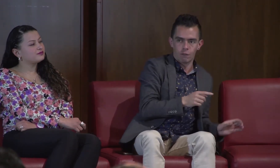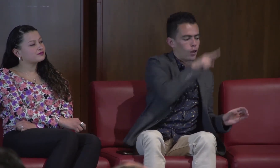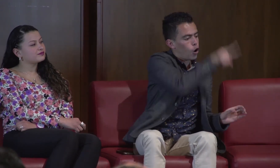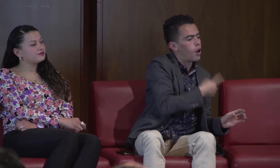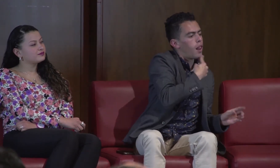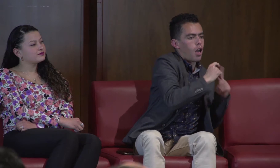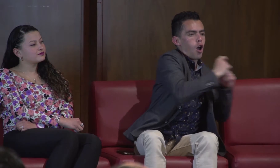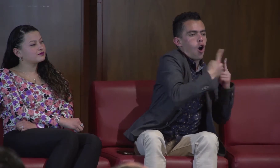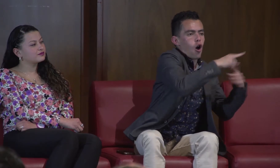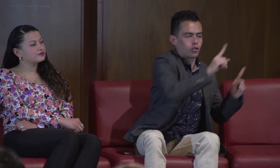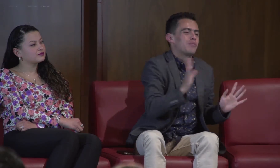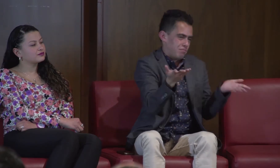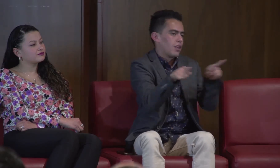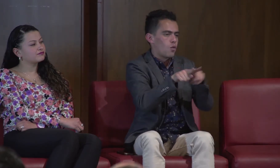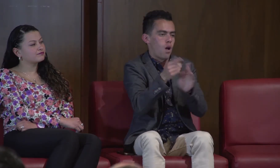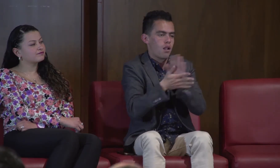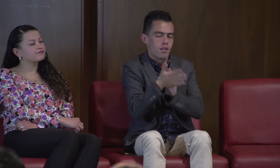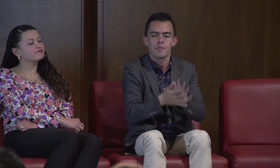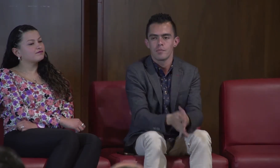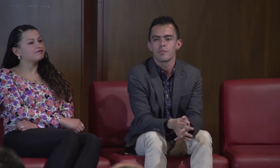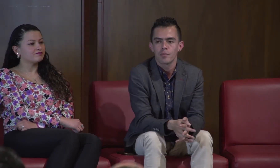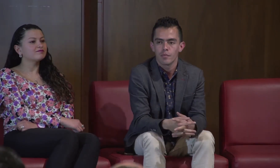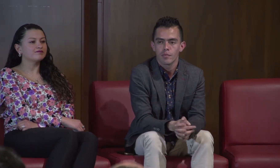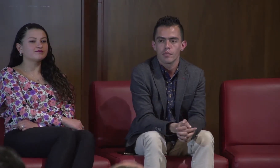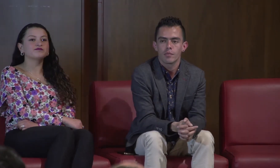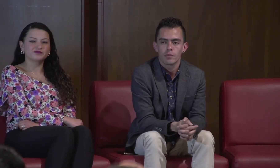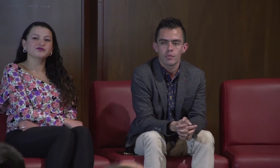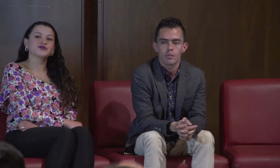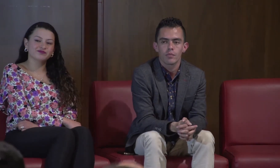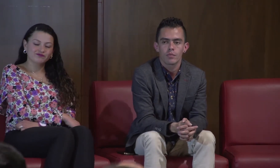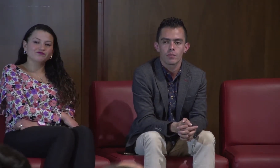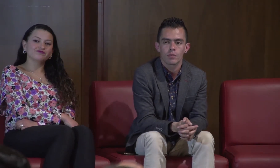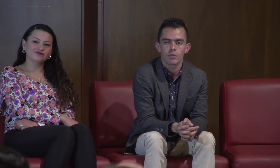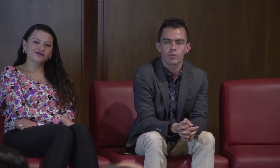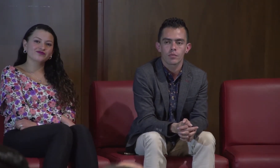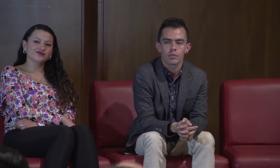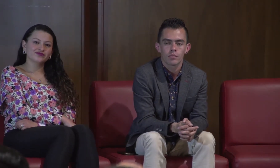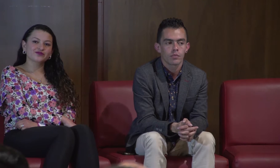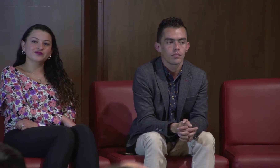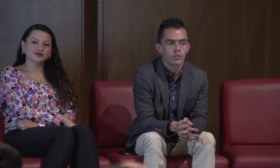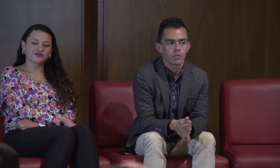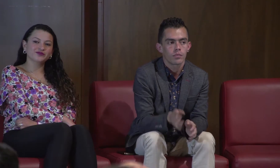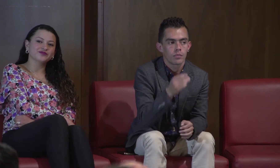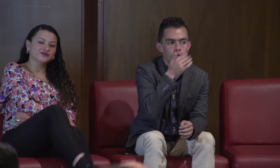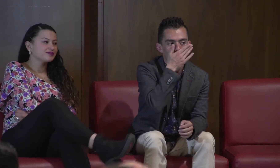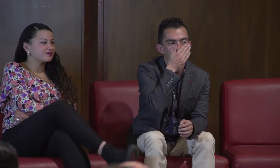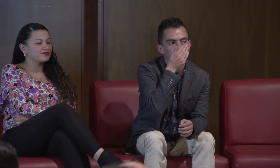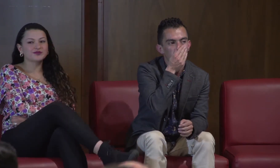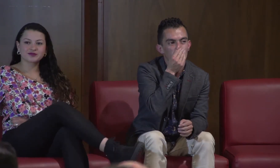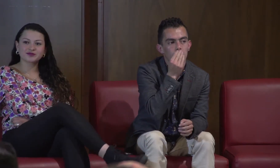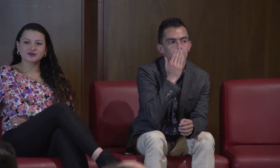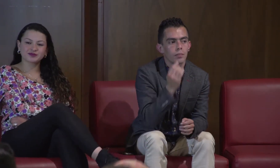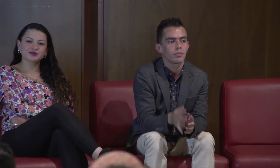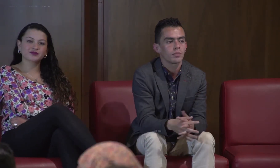variación dialectal. Por ejemplo, hay ciertos constructos que son propios de ciertas regiones, como la costa o el interior del país. Así lo mismo ocurre con la